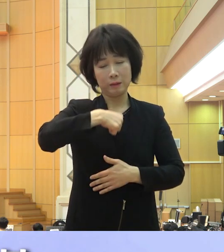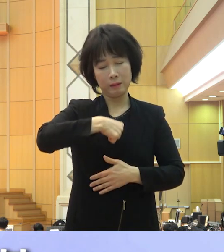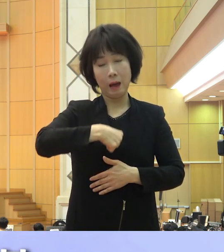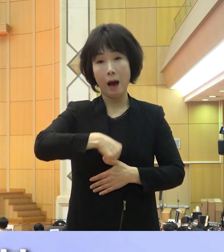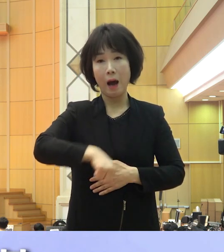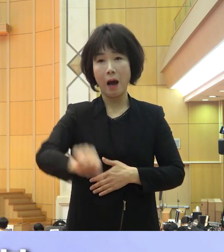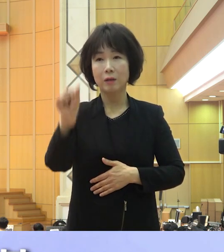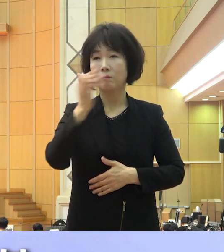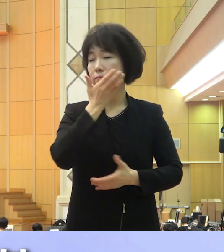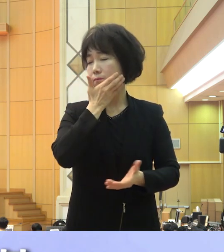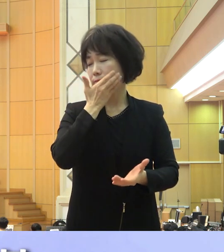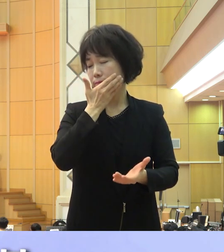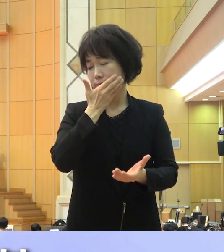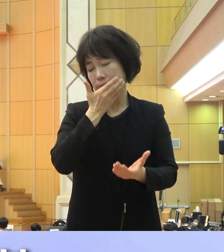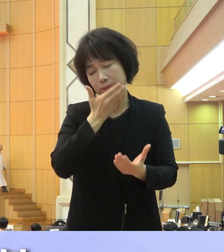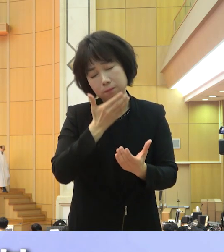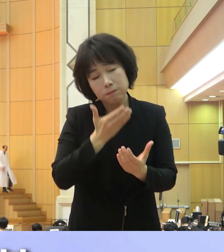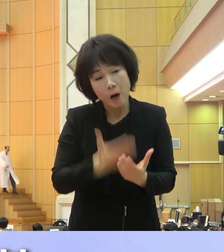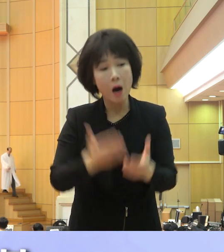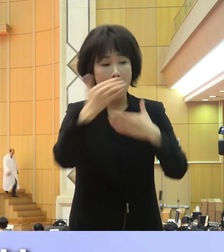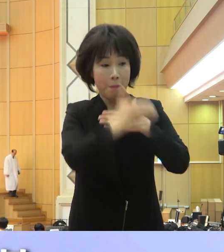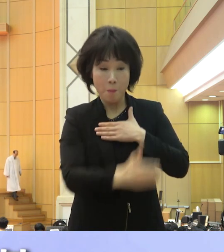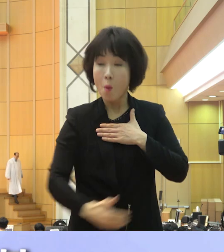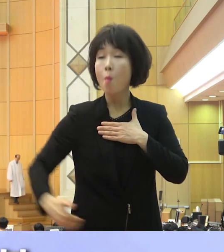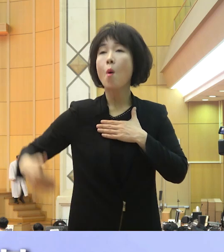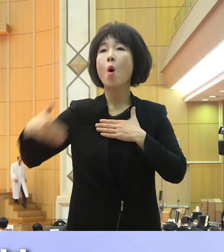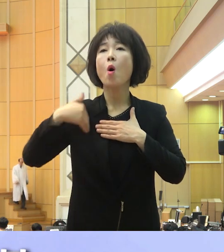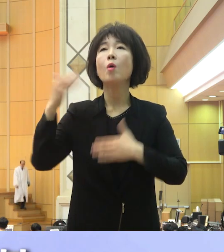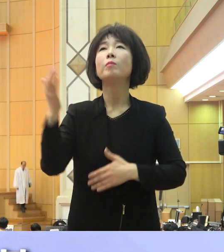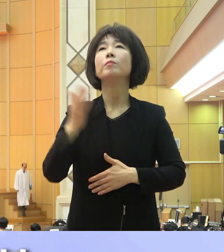성자의 귀한 몸